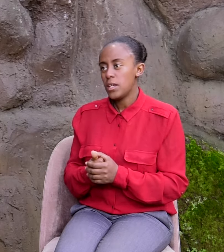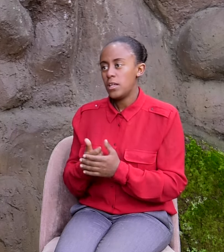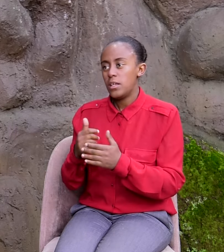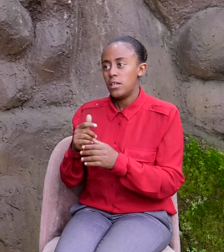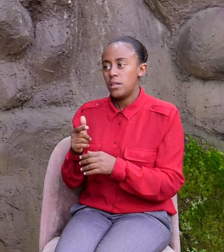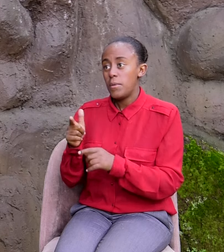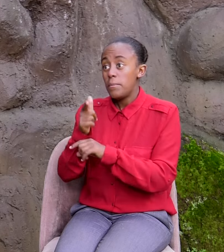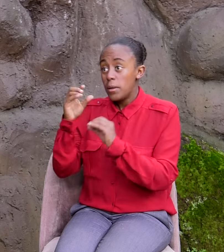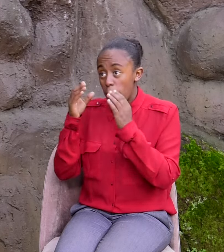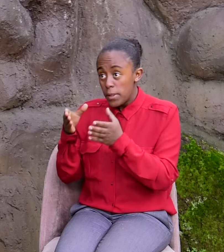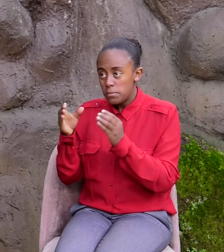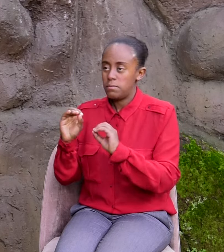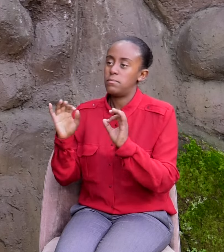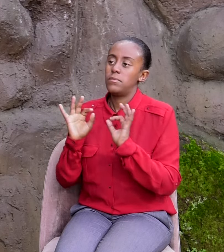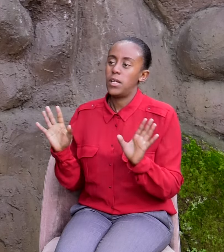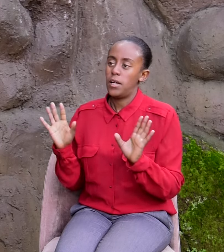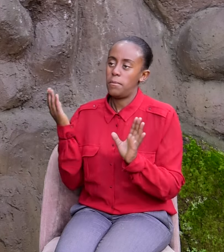ኢቭን የካሜራ መምህር አልነበረም።